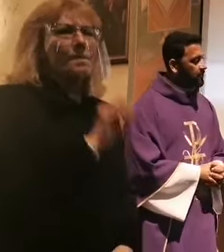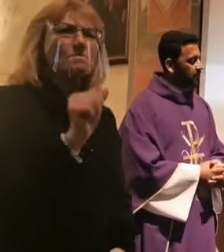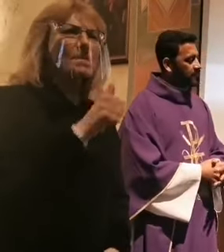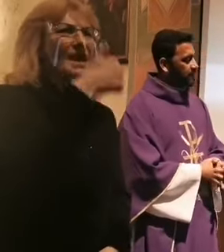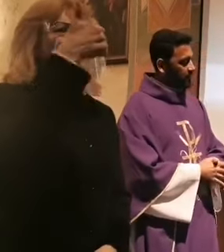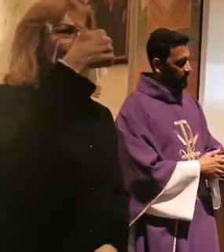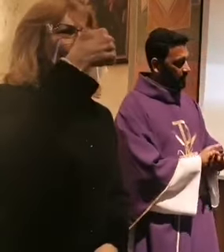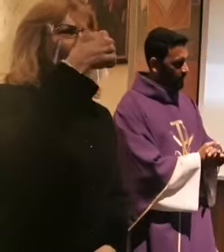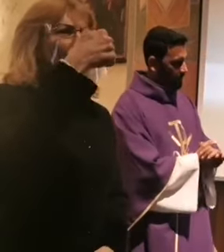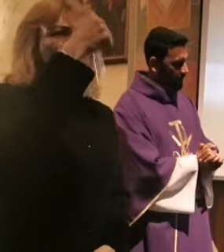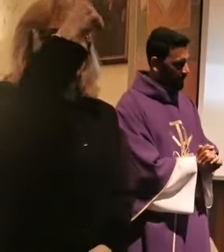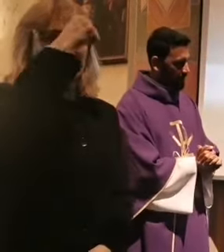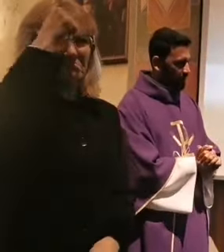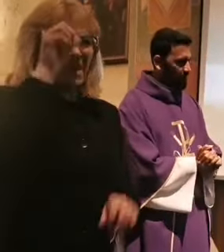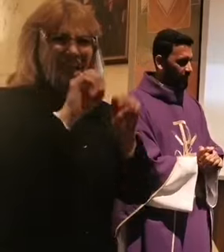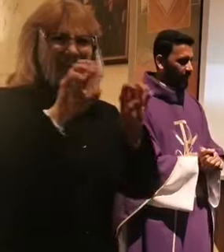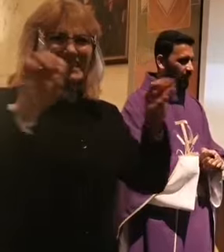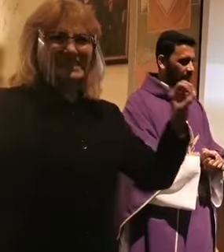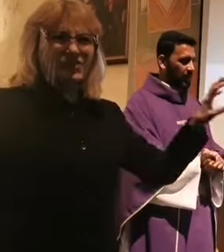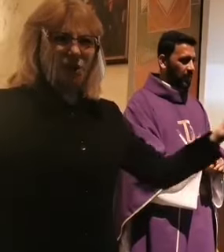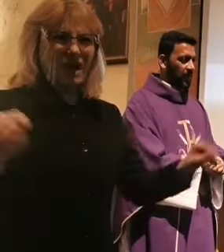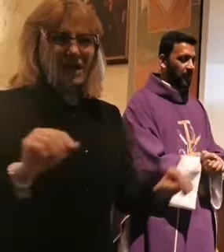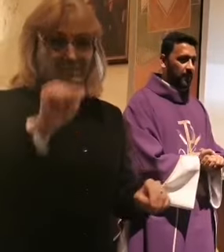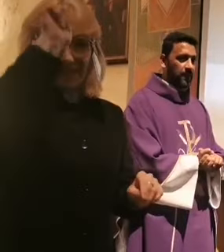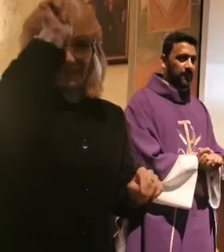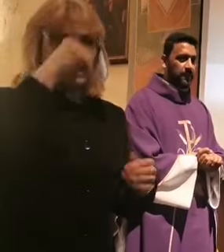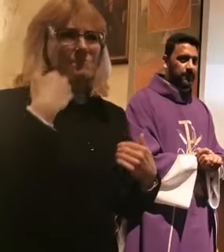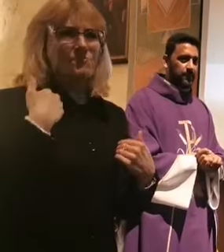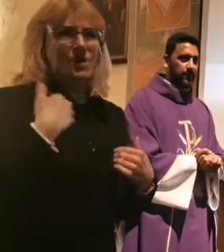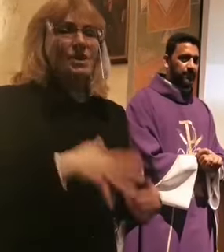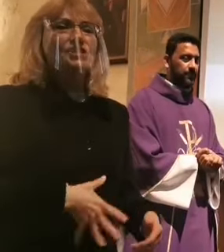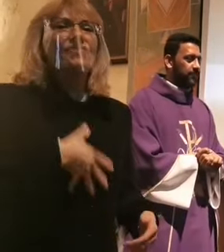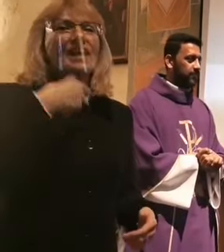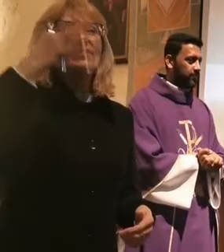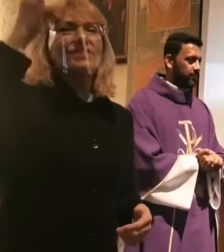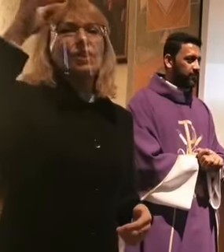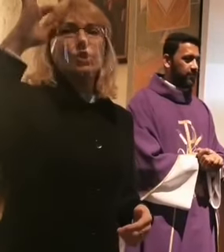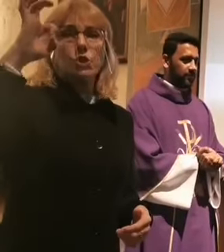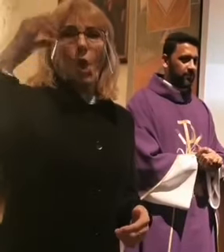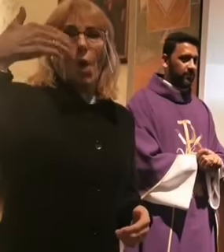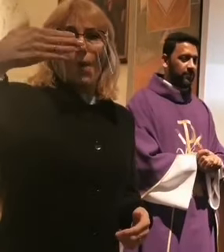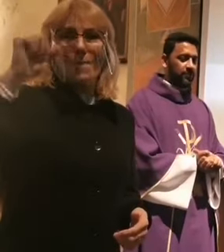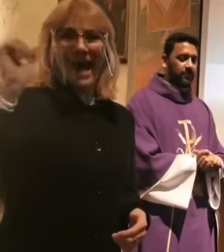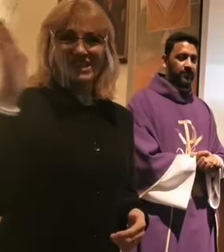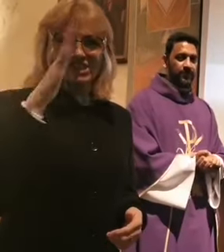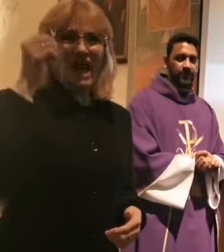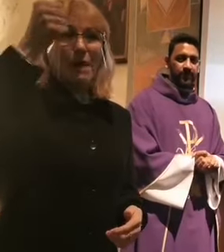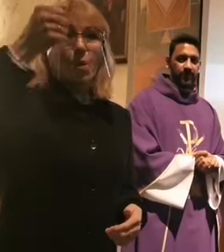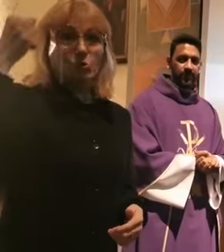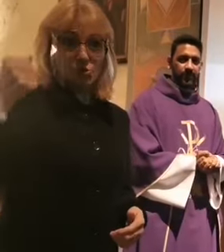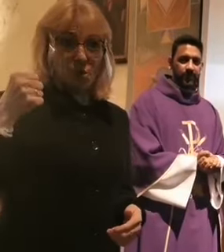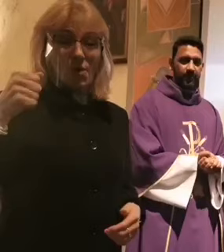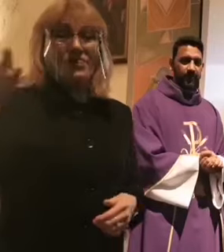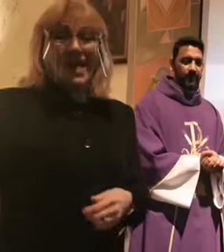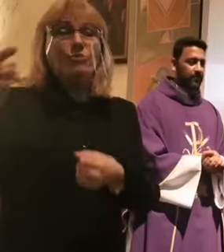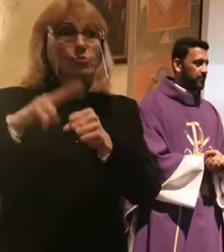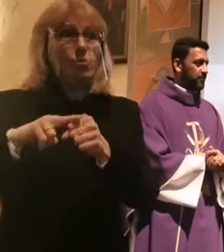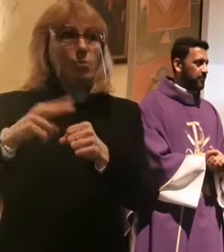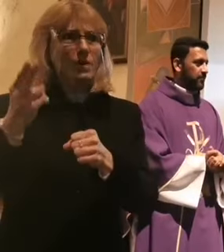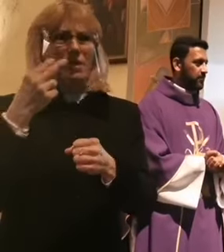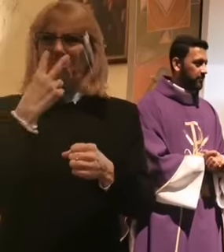Pierwszym ewangelizatorem Indii był święty Tomasz Apostol, czyli ten, który nie uwierzył w